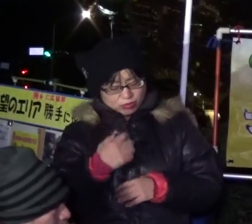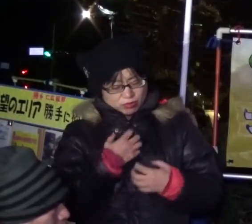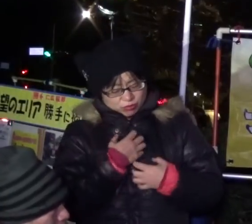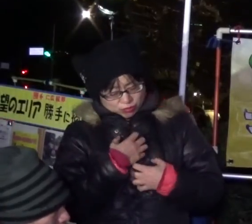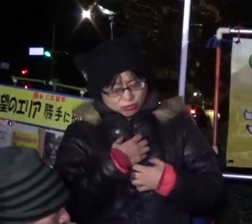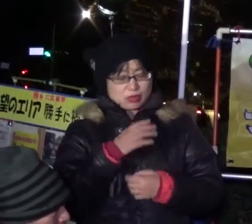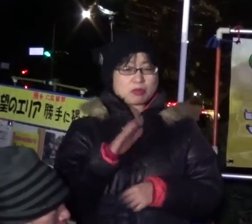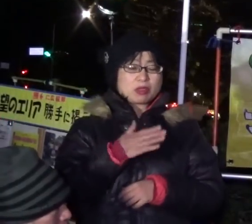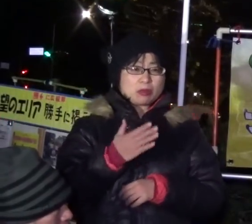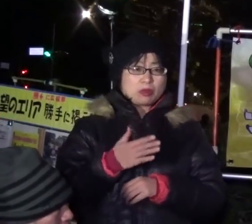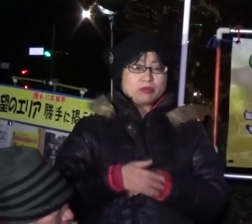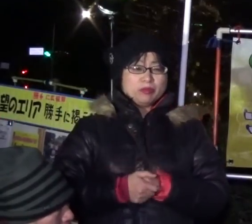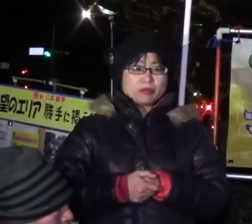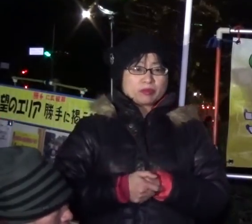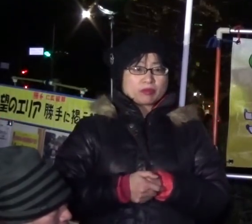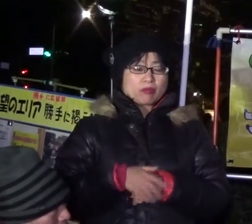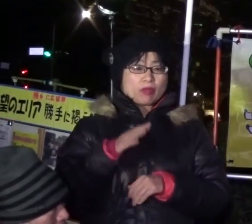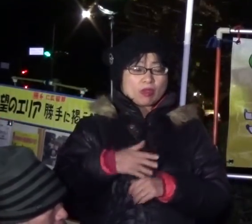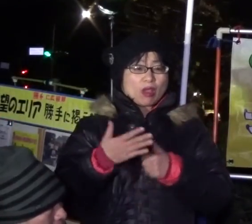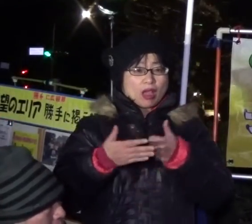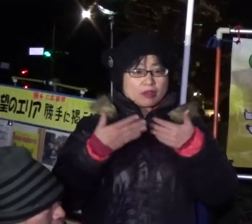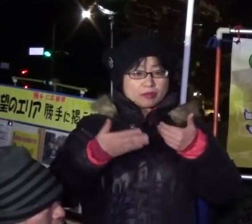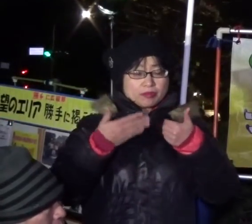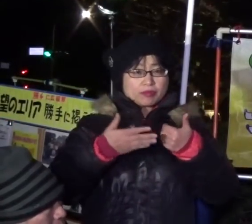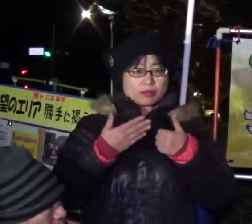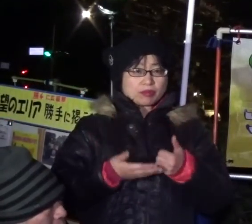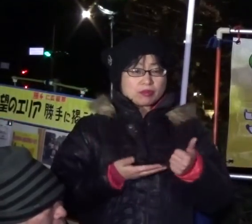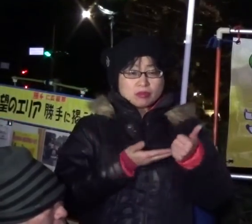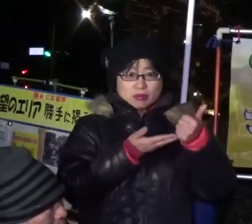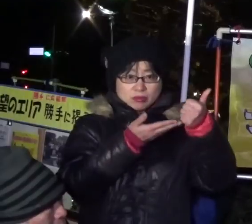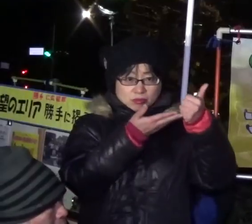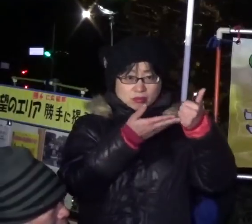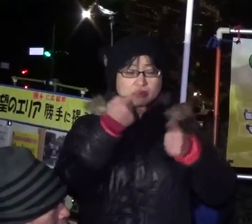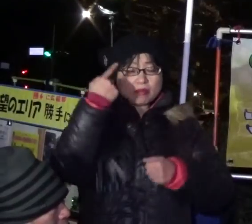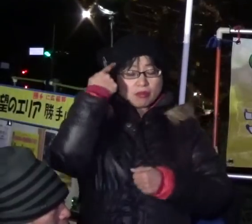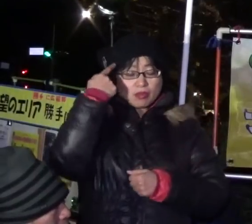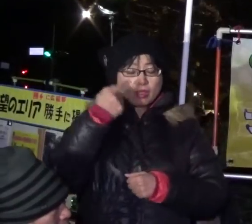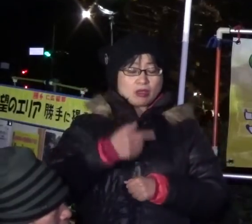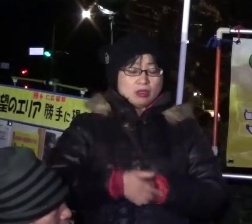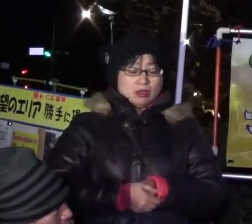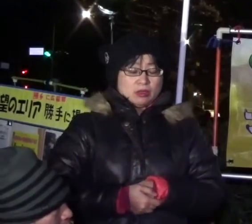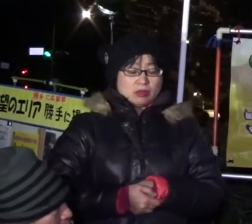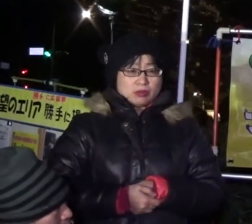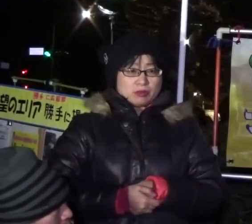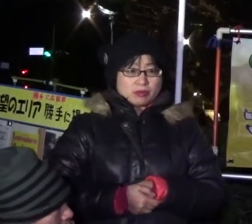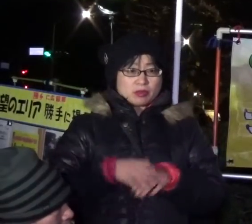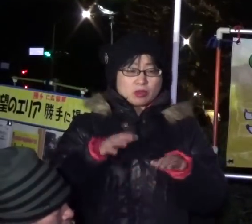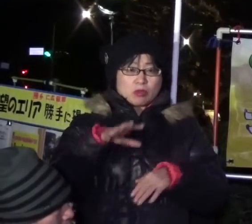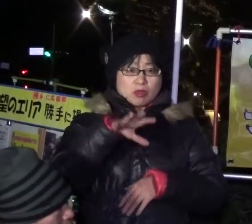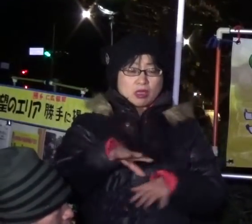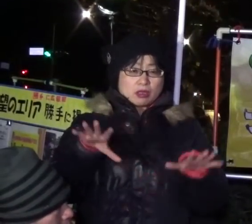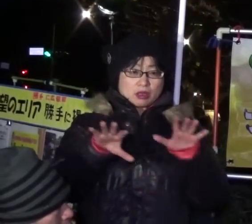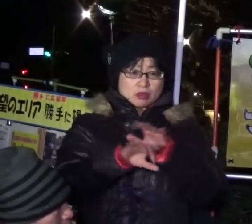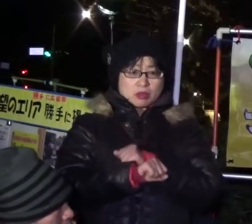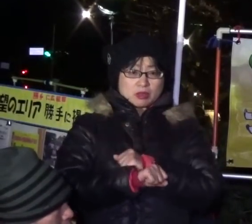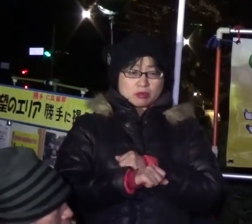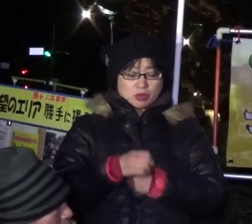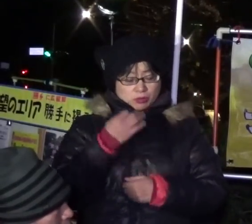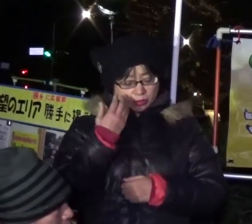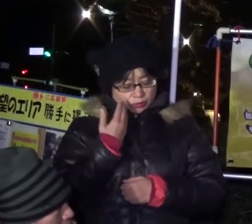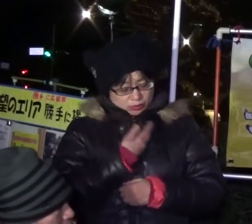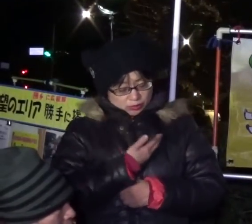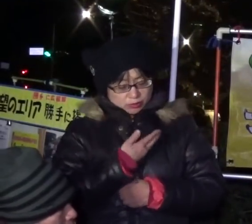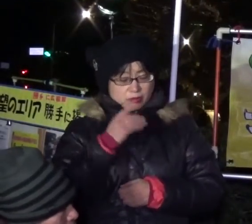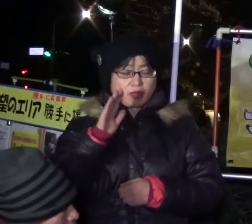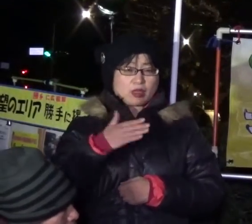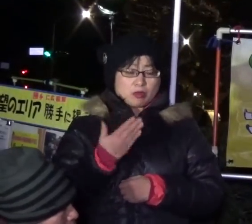ですけれども、本当にここで温かく、育ててもらったと私は思っております。この場がなくなってしまうのは非常に残念では